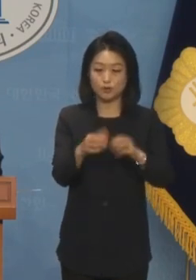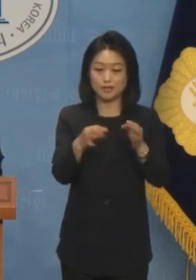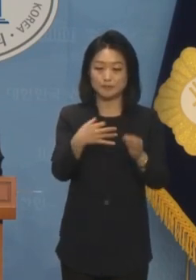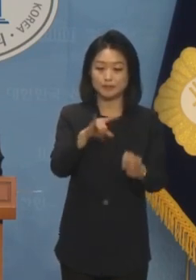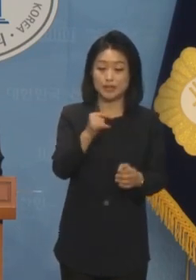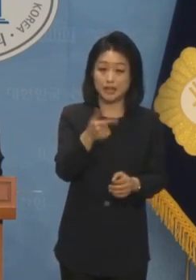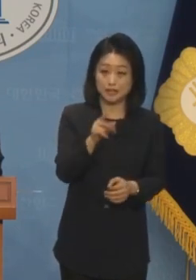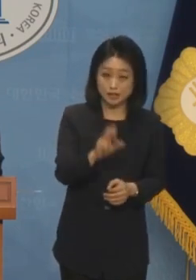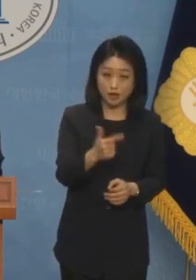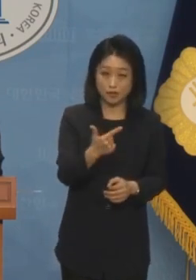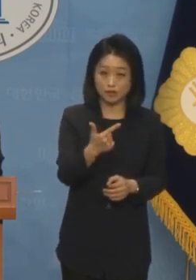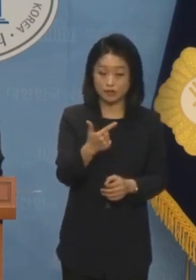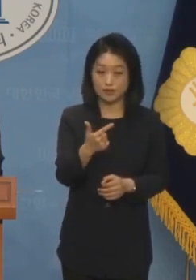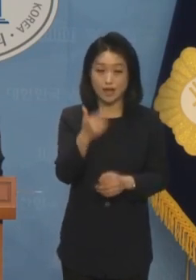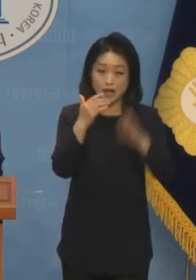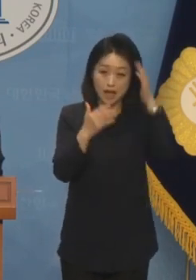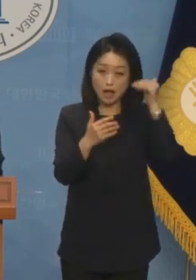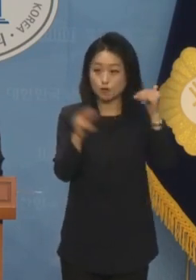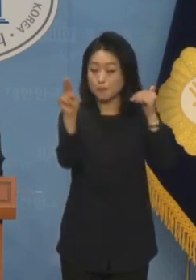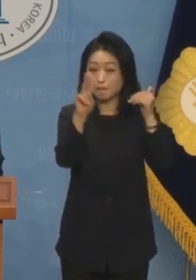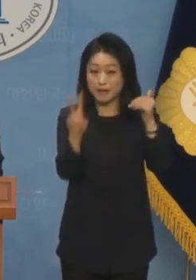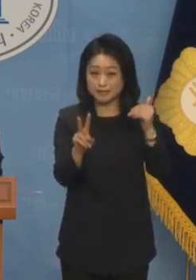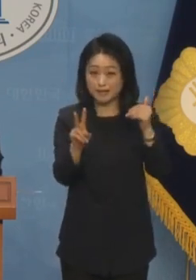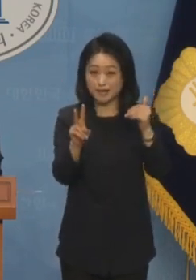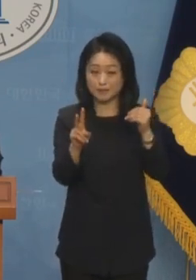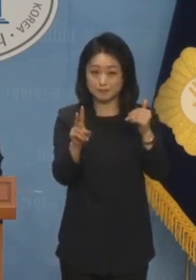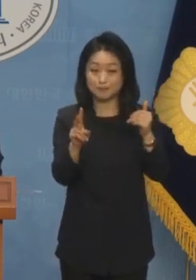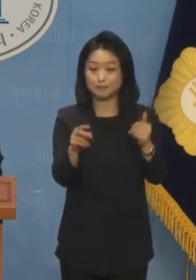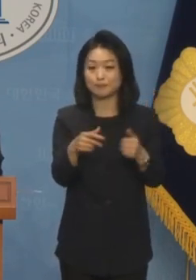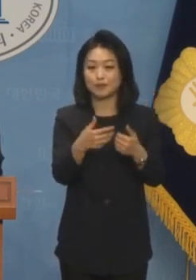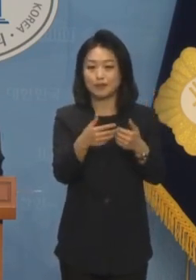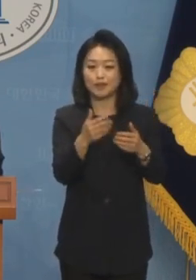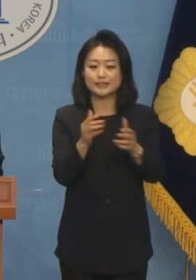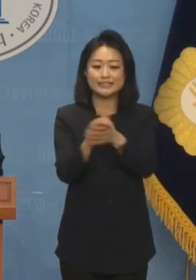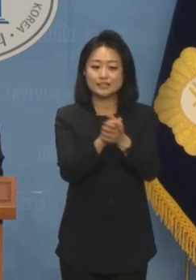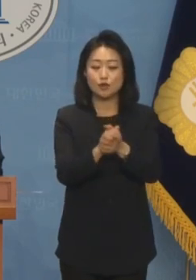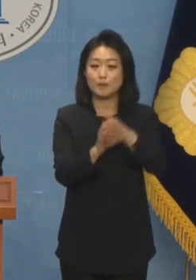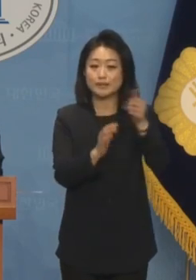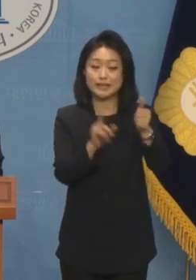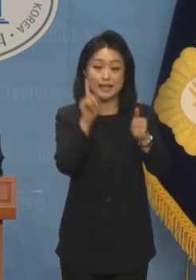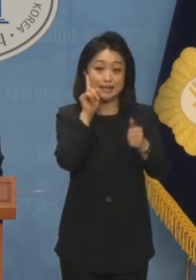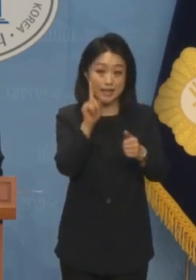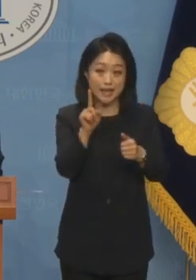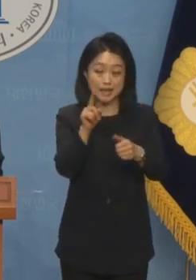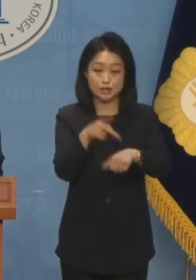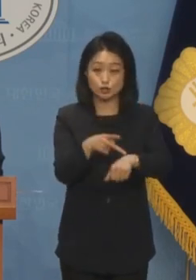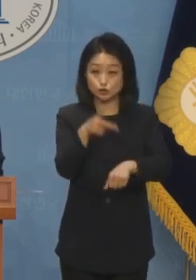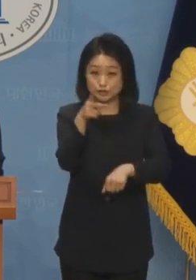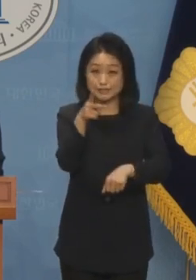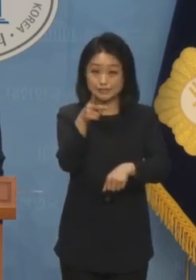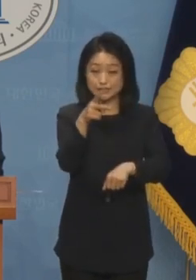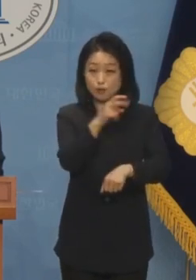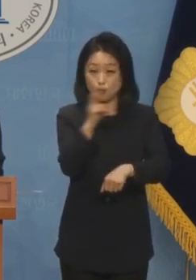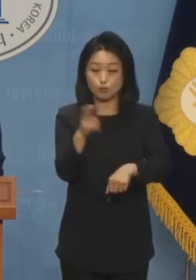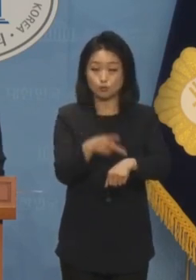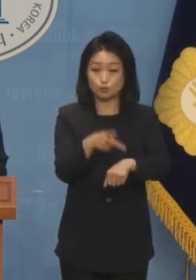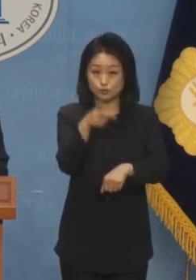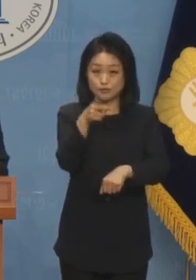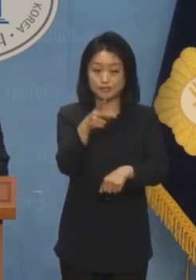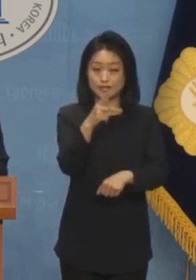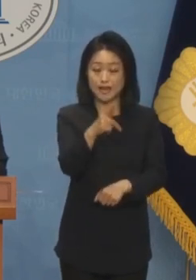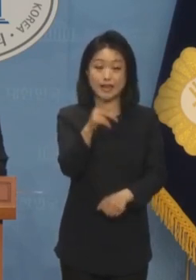김태년 한 베트남 의원 친선협회장은 내일 오후 2시 63빌딩에서 KF